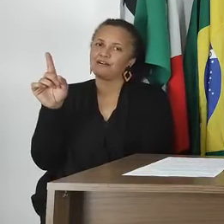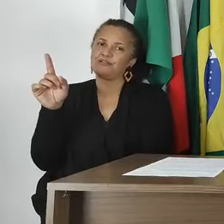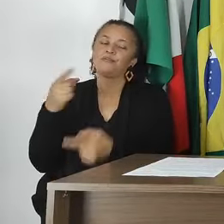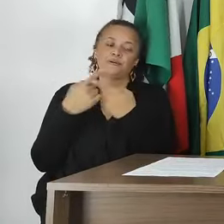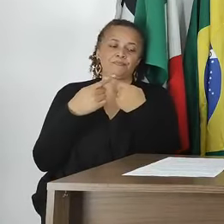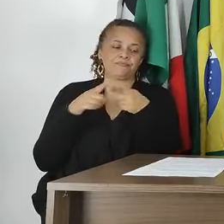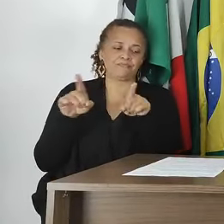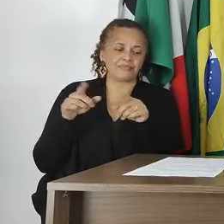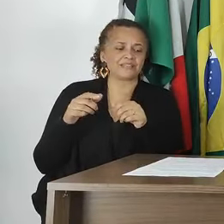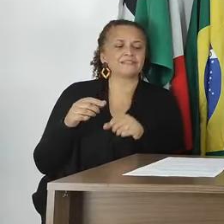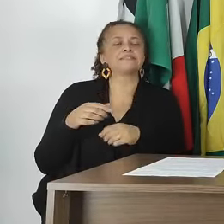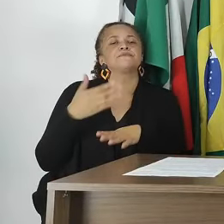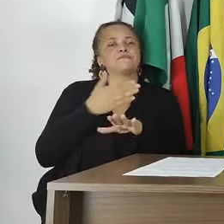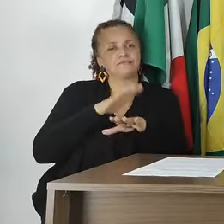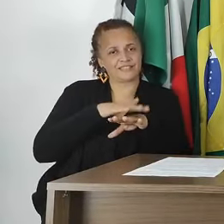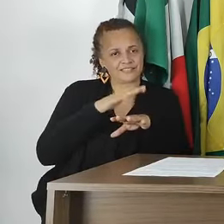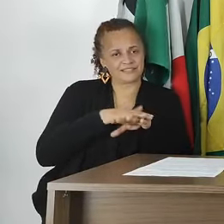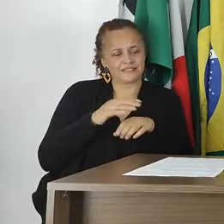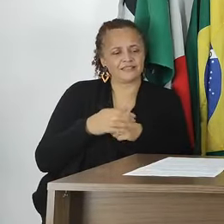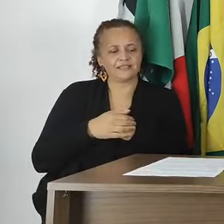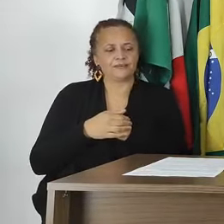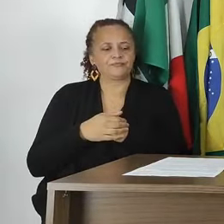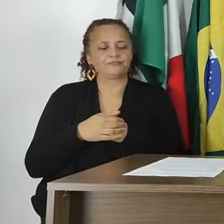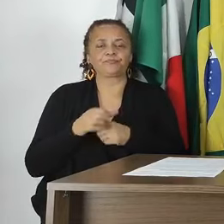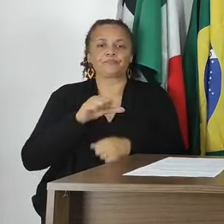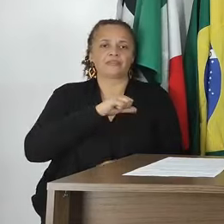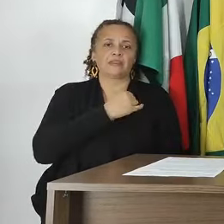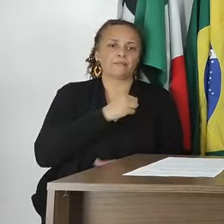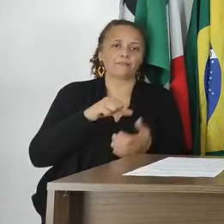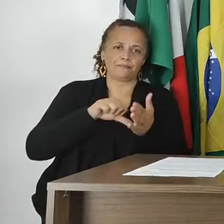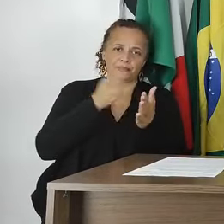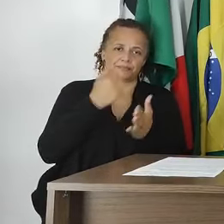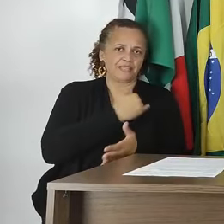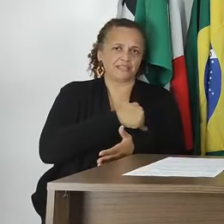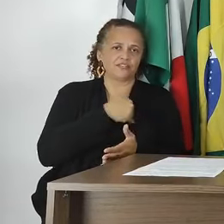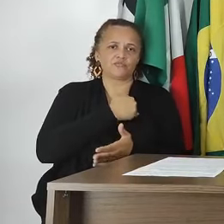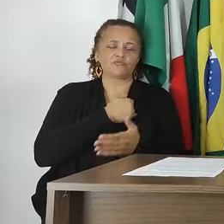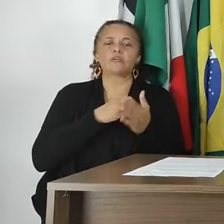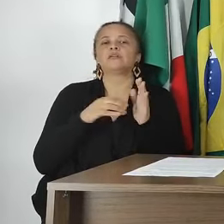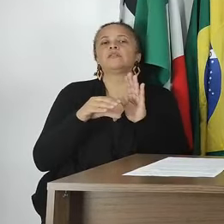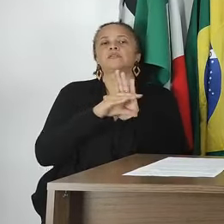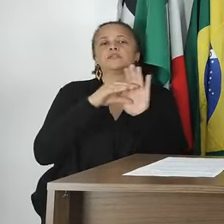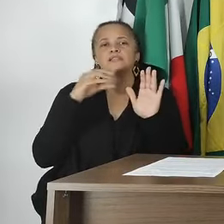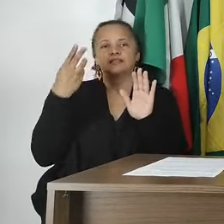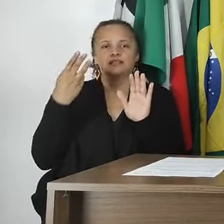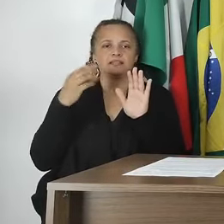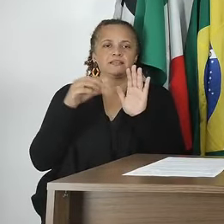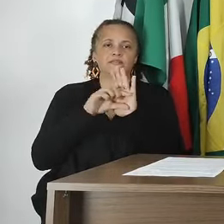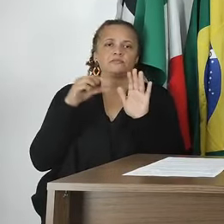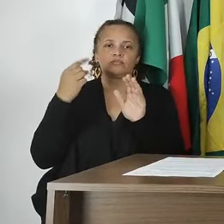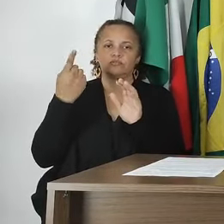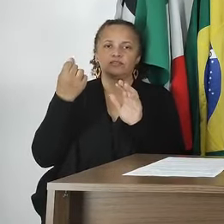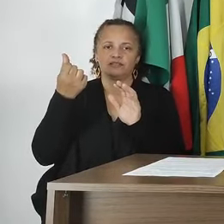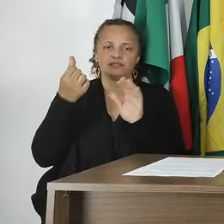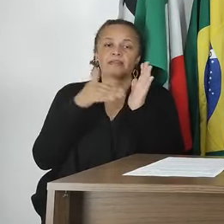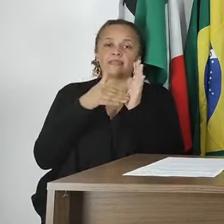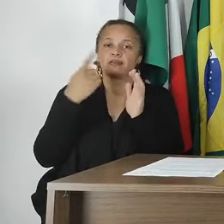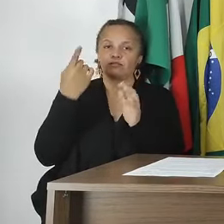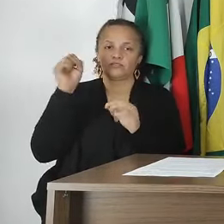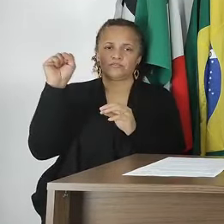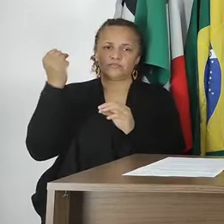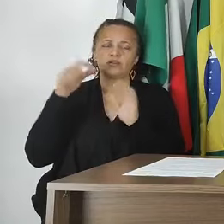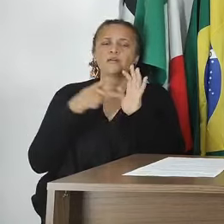versículo que eu li, que é o versículo 18 de 1 João 3, 16 ao 18, que é: filhinhos, não amemos